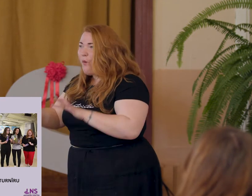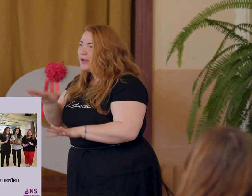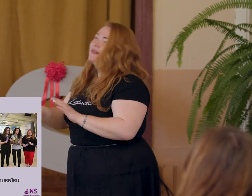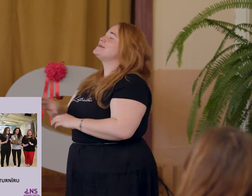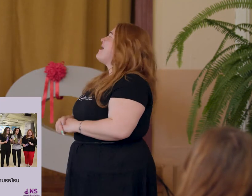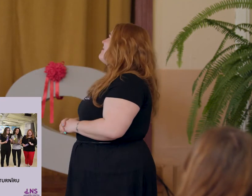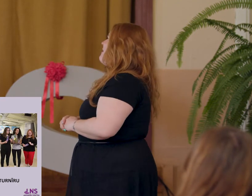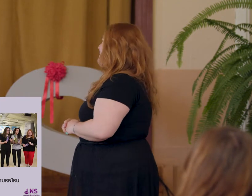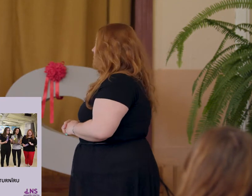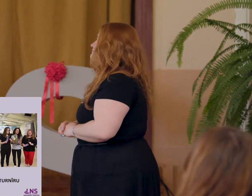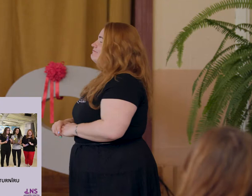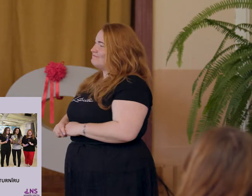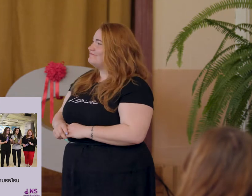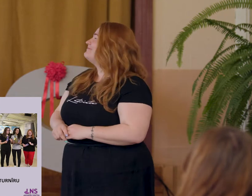piedalāmies bowlinga turnīros.